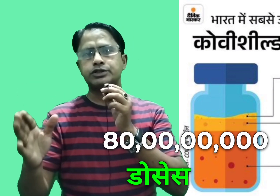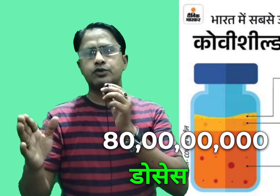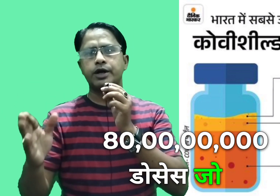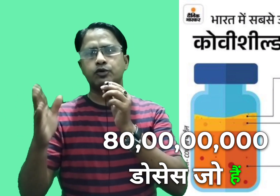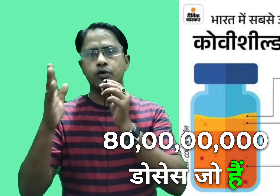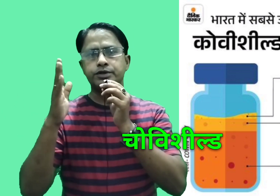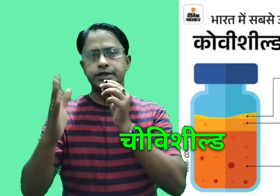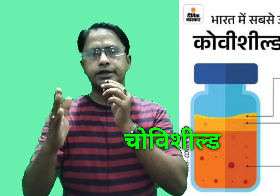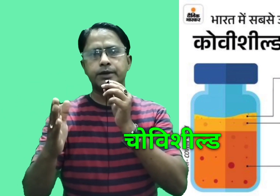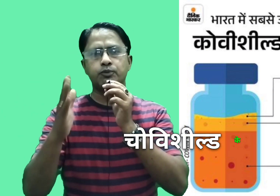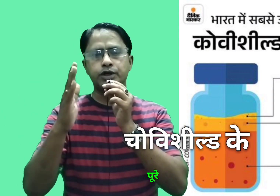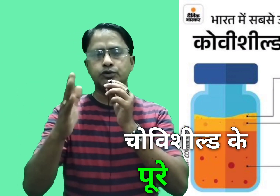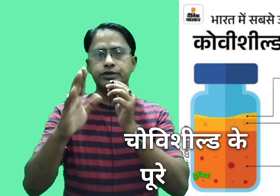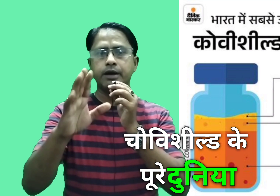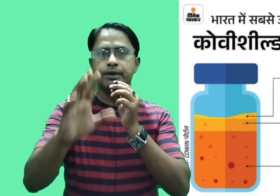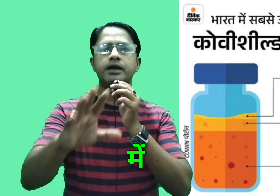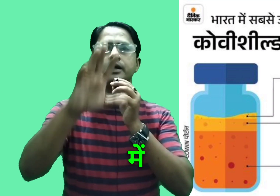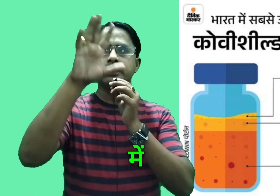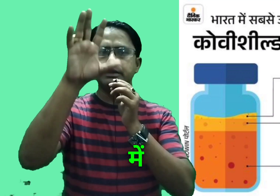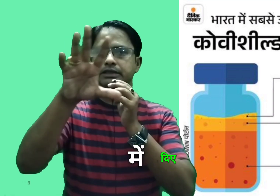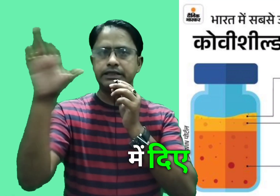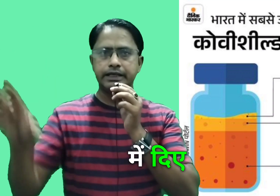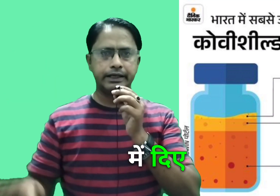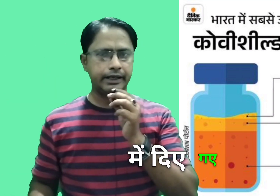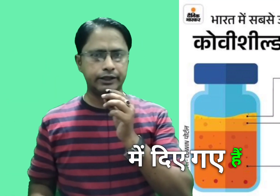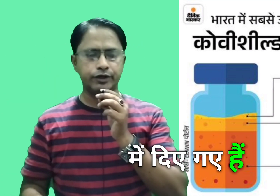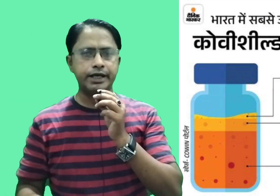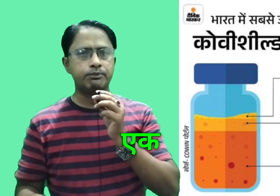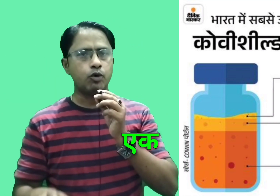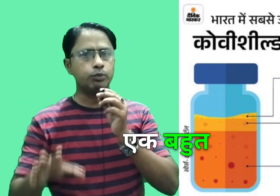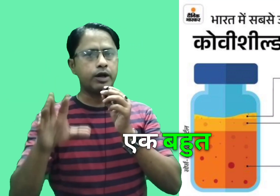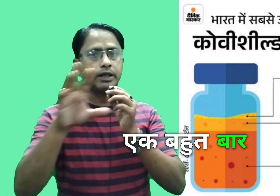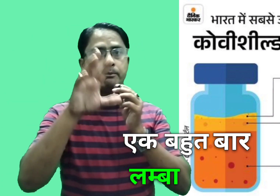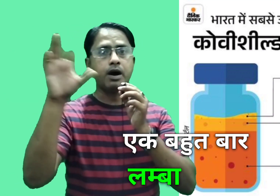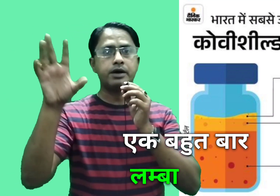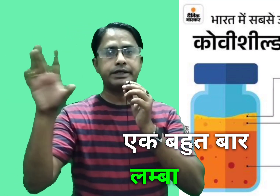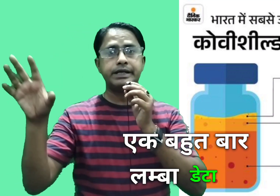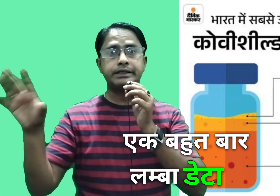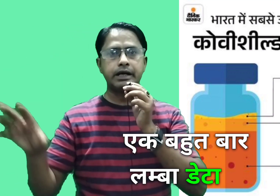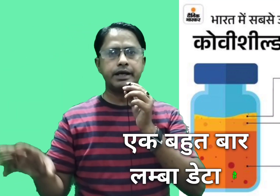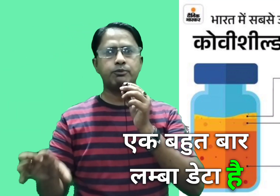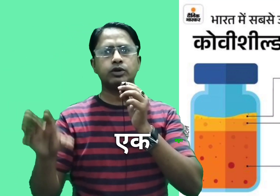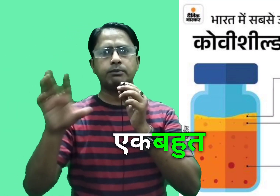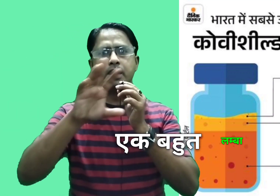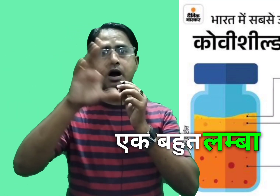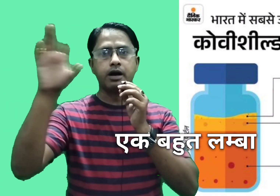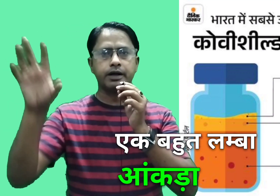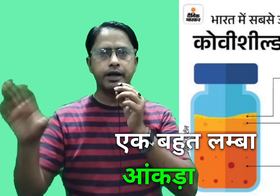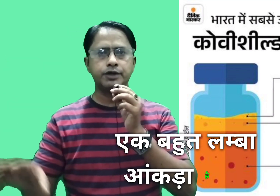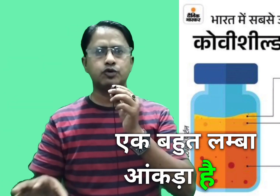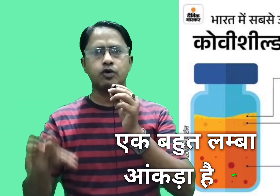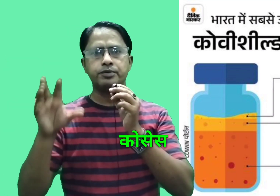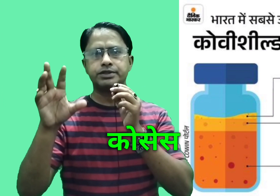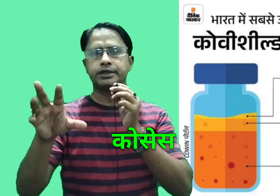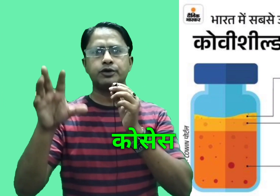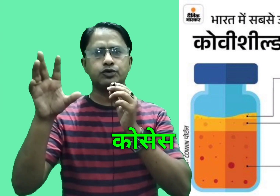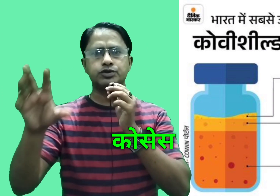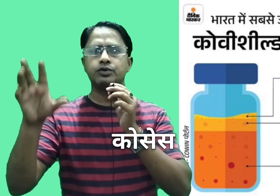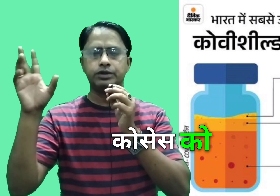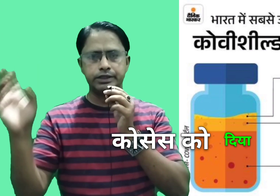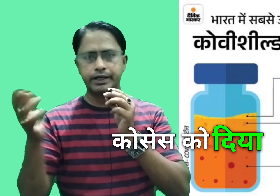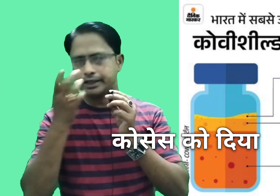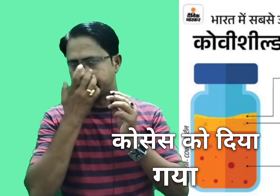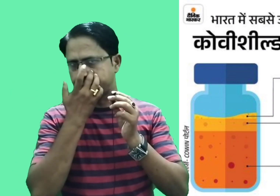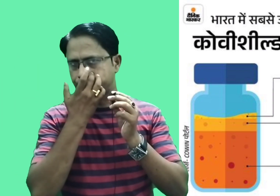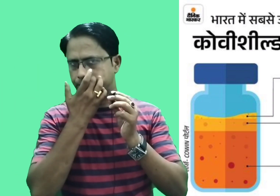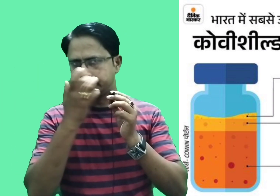2 अरब 80 करोड़ डोजेज जो है कोविशील्ड के पूरे दुनिया में दिए गए हैं। तो एक बहुत बड़ा लंबा डेटा है, एक बहुत लंबा आंकड़ा है जो कोविशील्ड के डोजेज